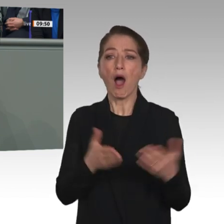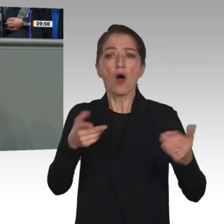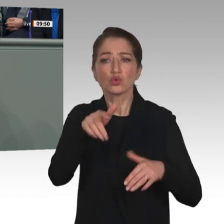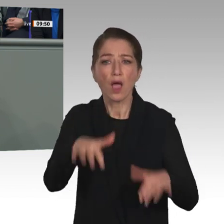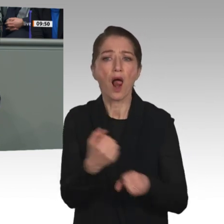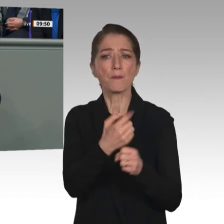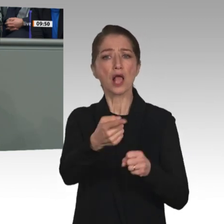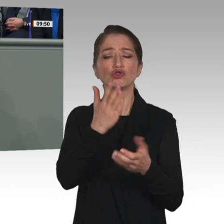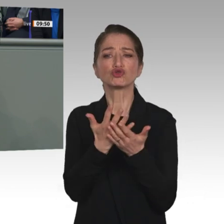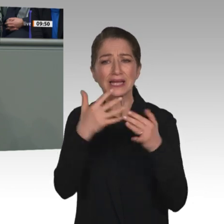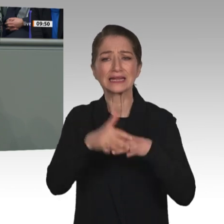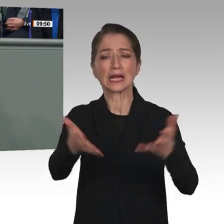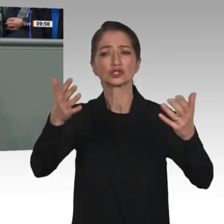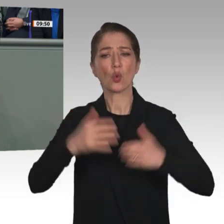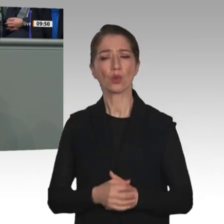gehabt?